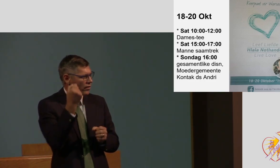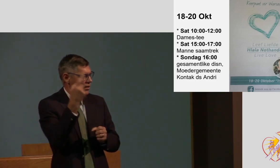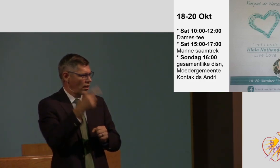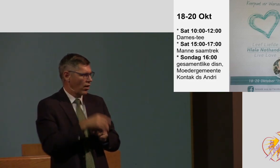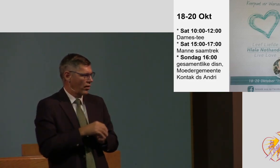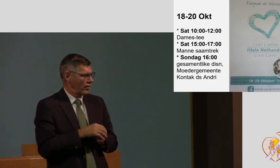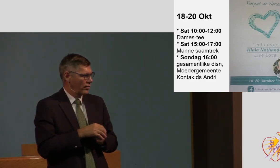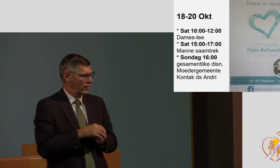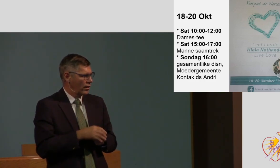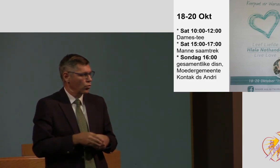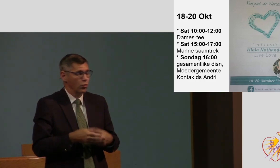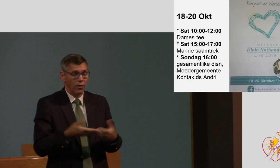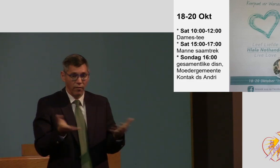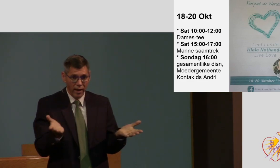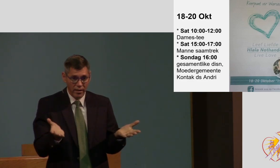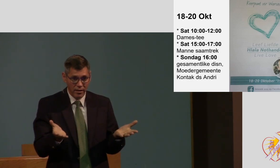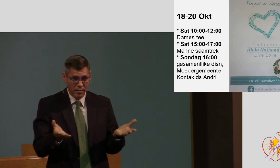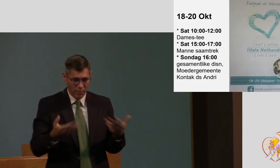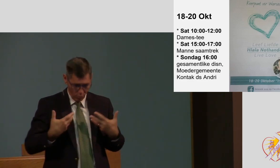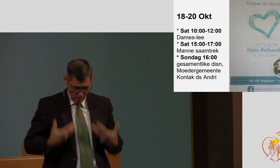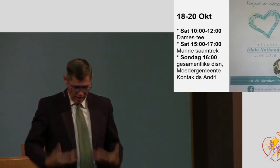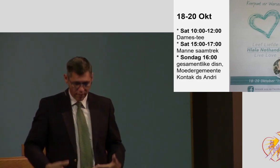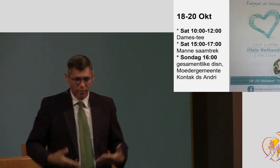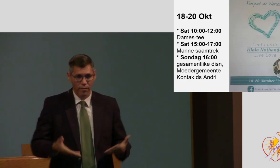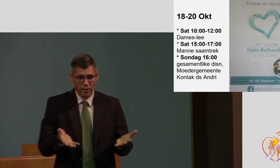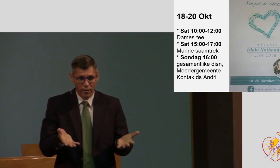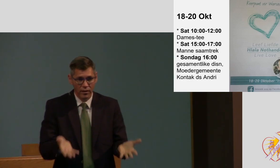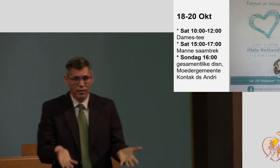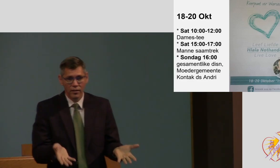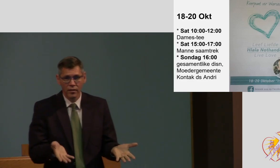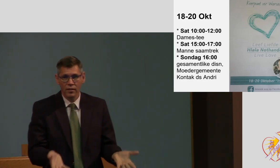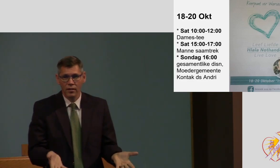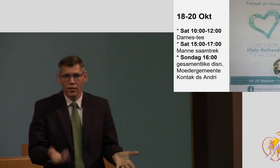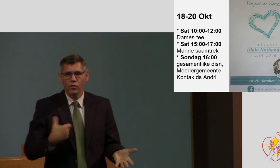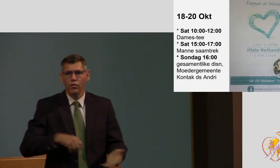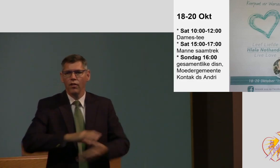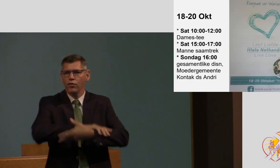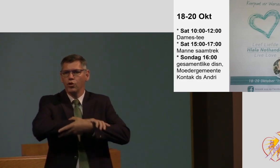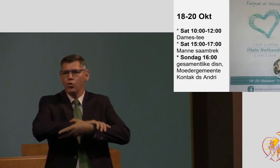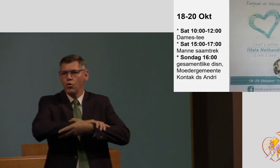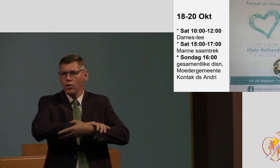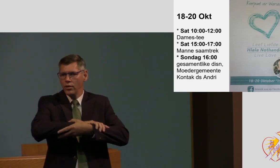verstaan, dat ons ook wys met ons lyf, wil versoen.